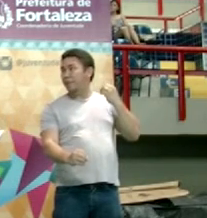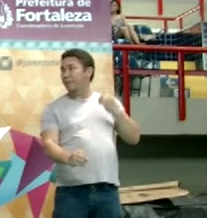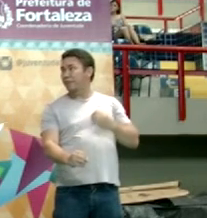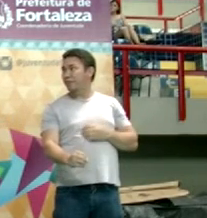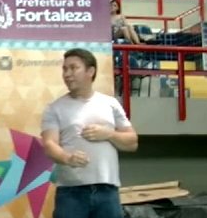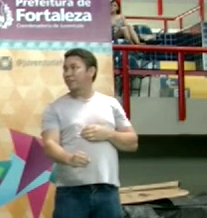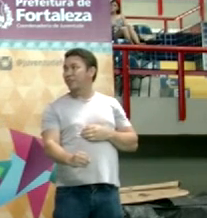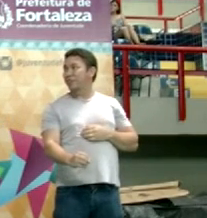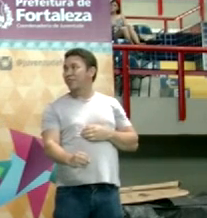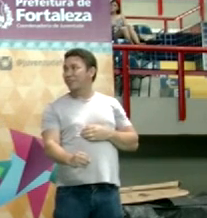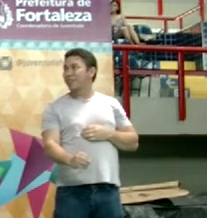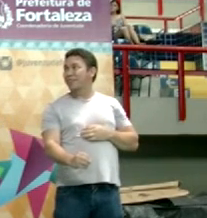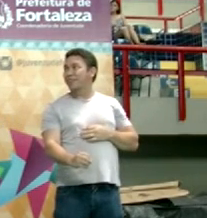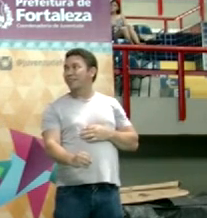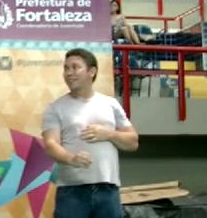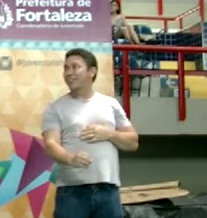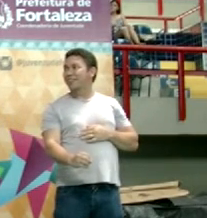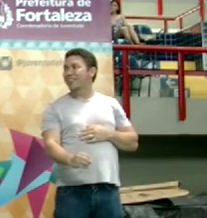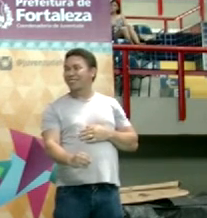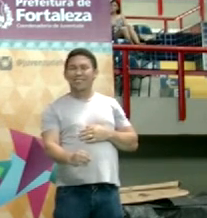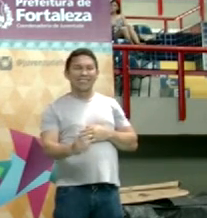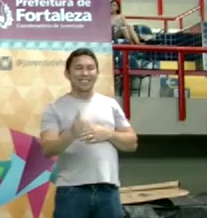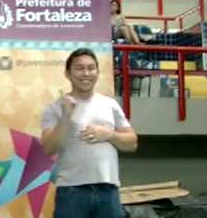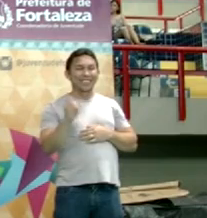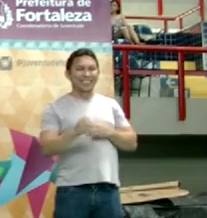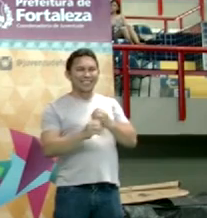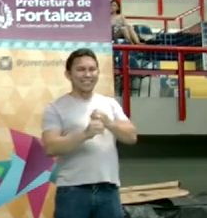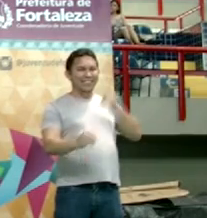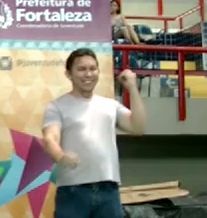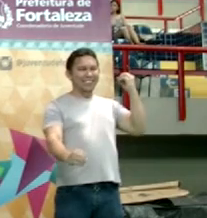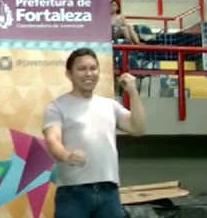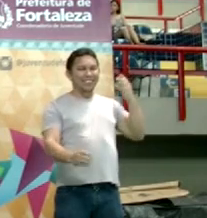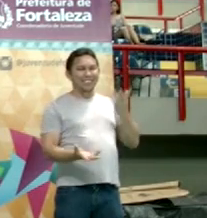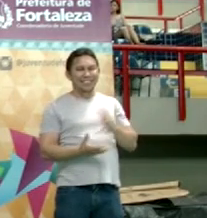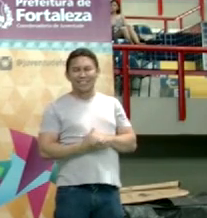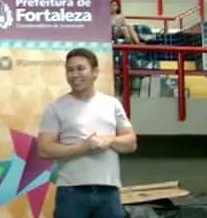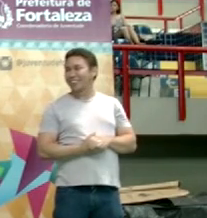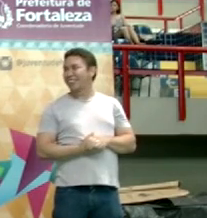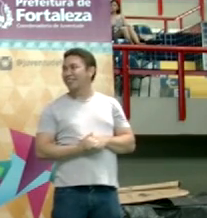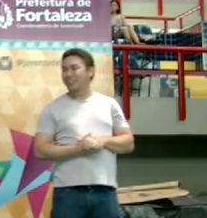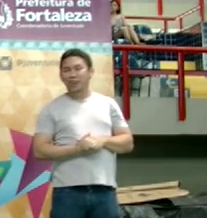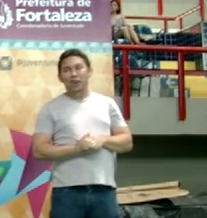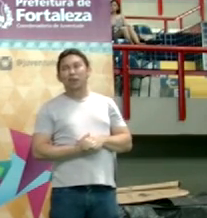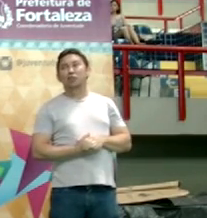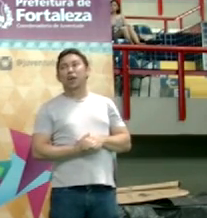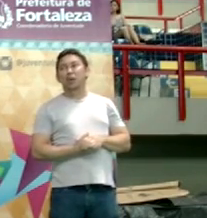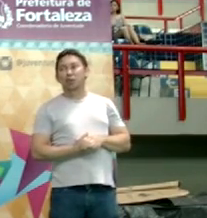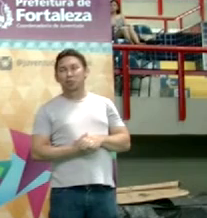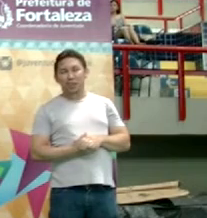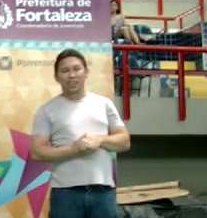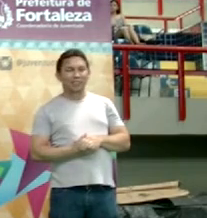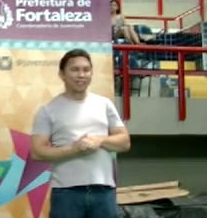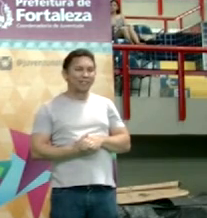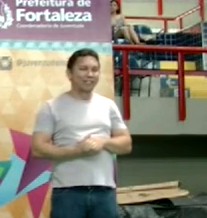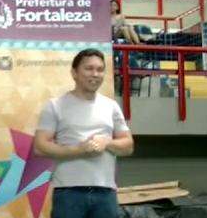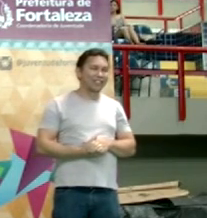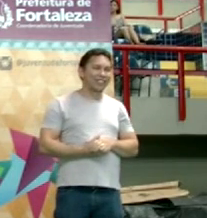prosperidade. Ah, tá bom. A prosperidade, o cara faz assim, tá puxando o pescoço, é? Olha